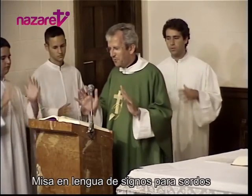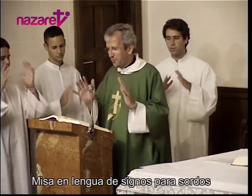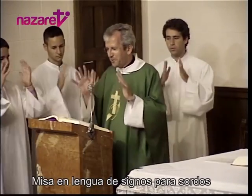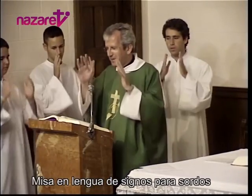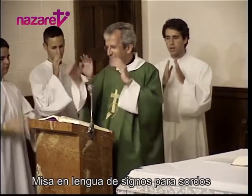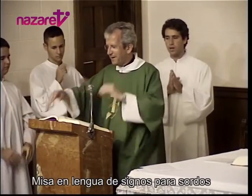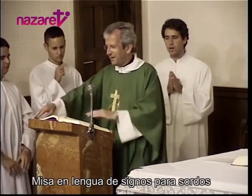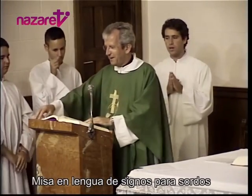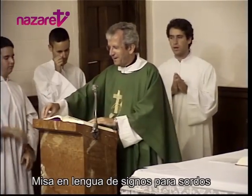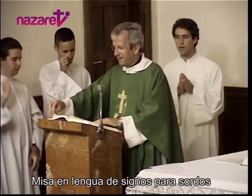aleluya.